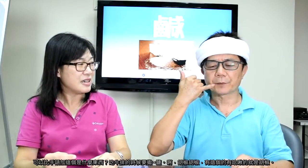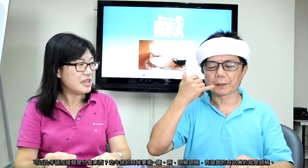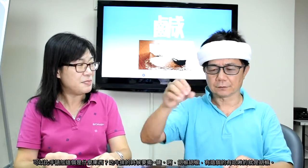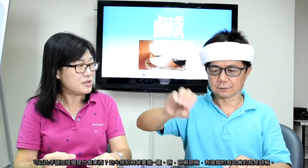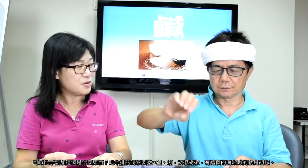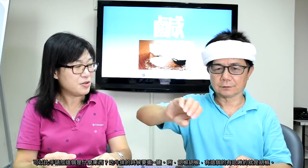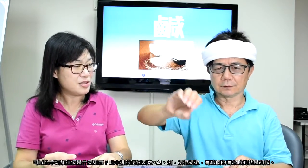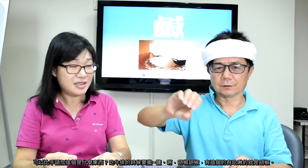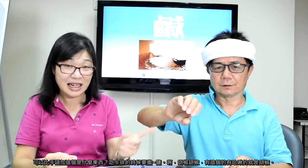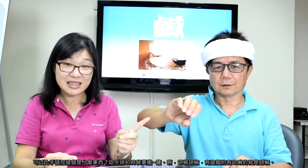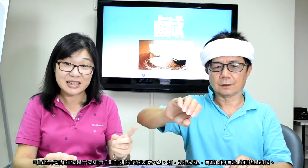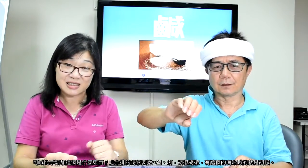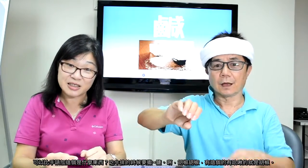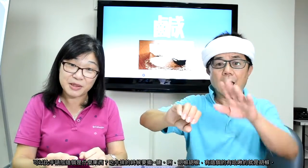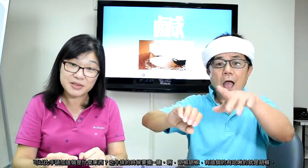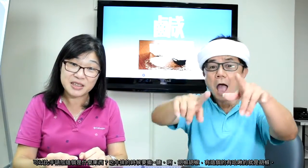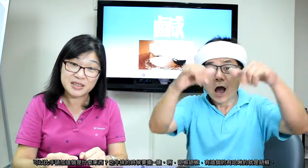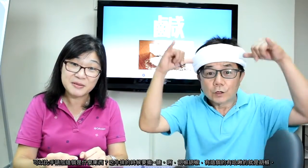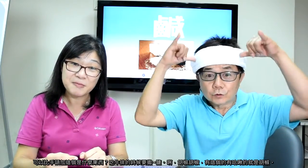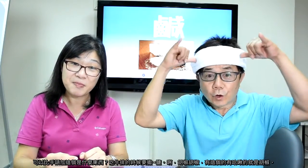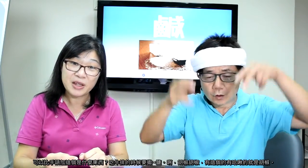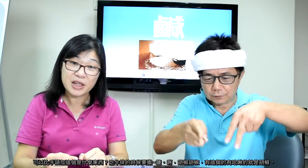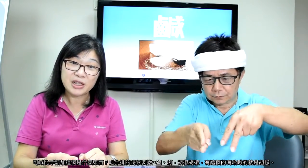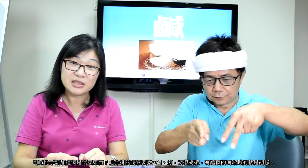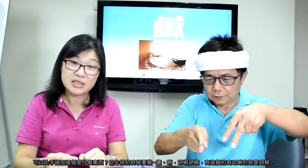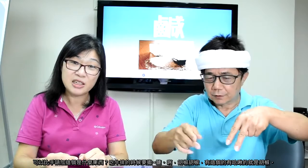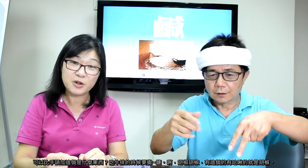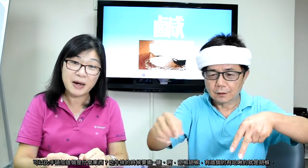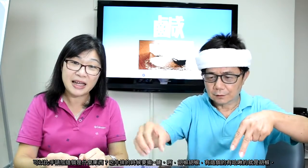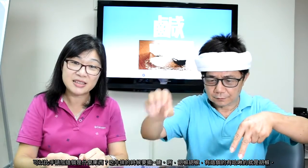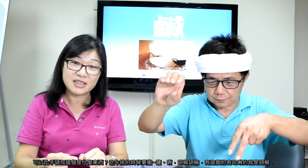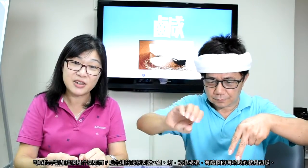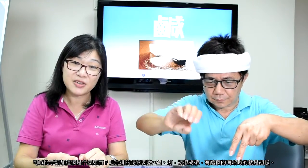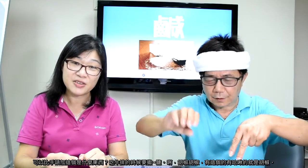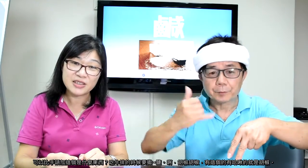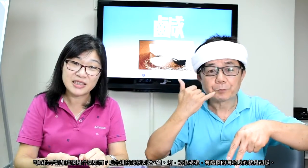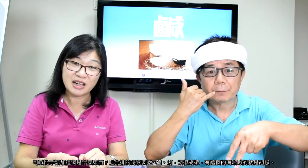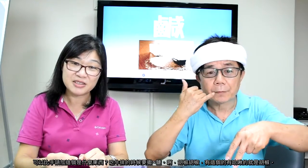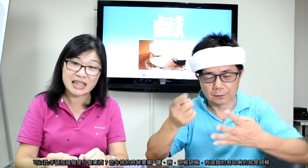可以比手语加这个是什么东西？吃牛排的时候要撒